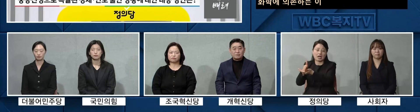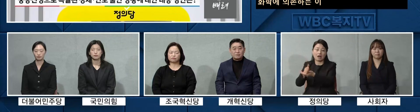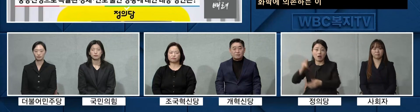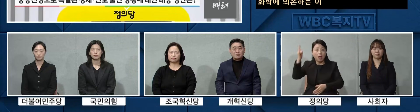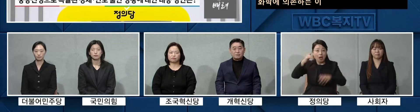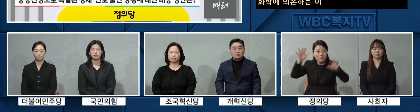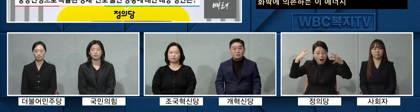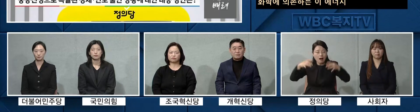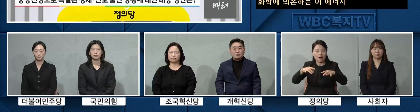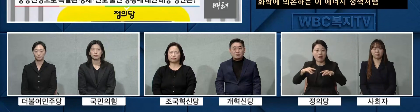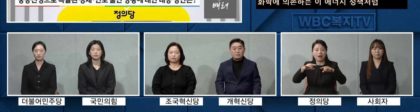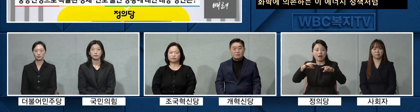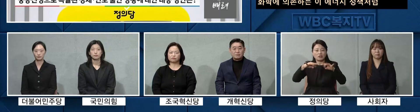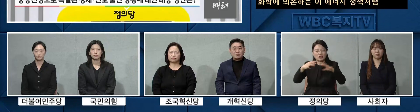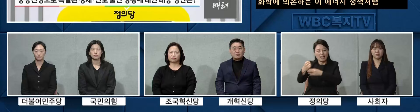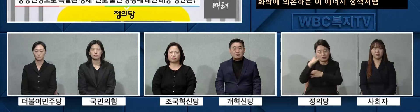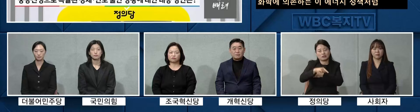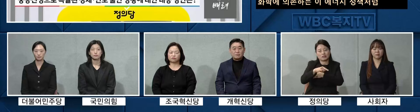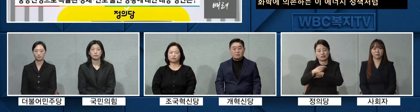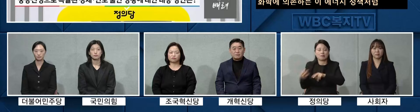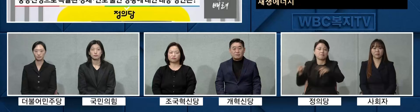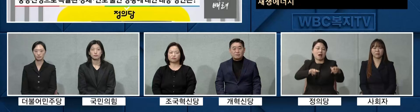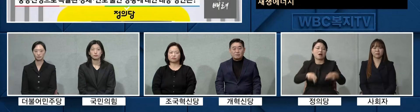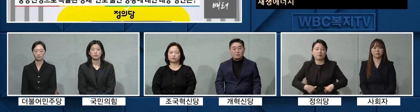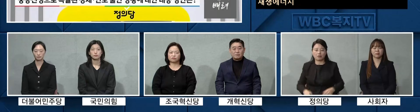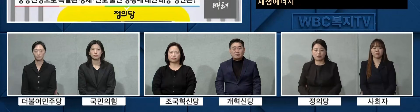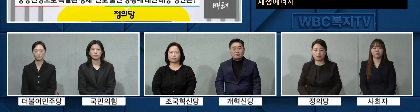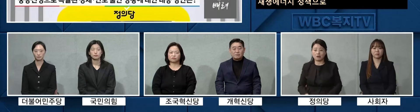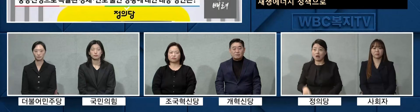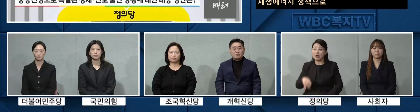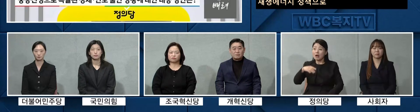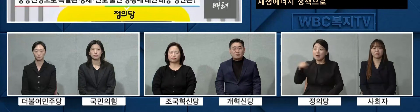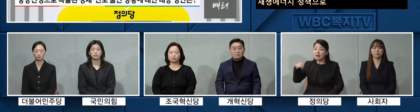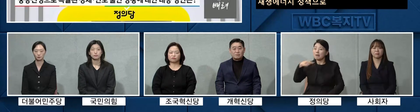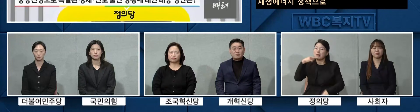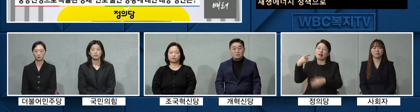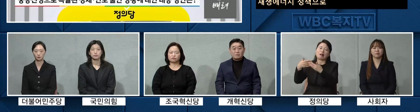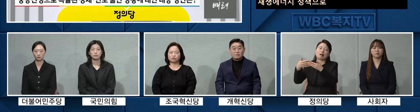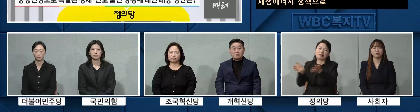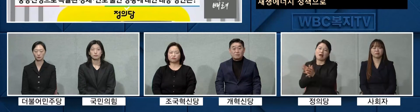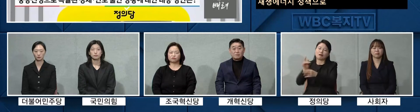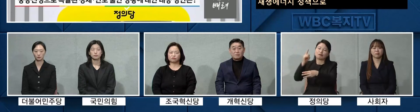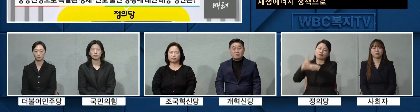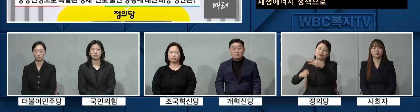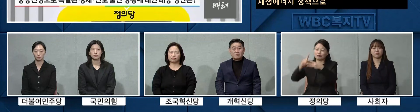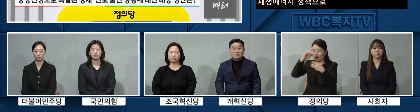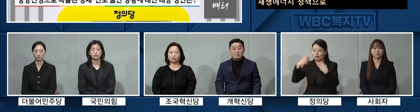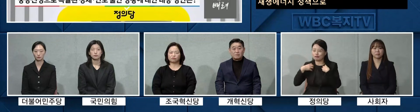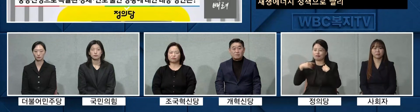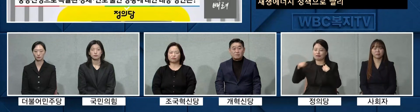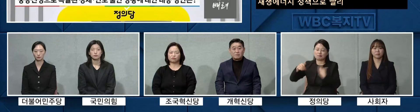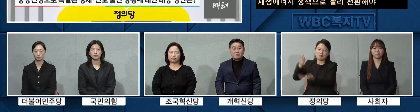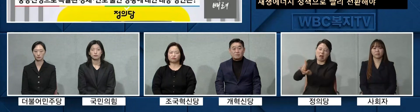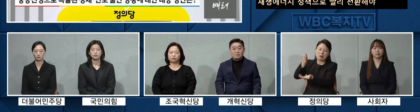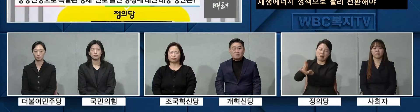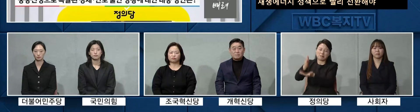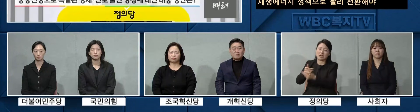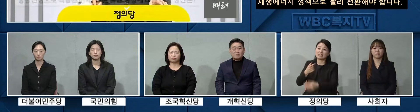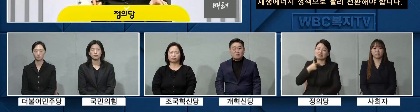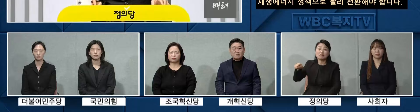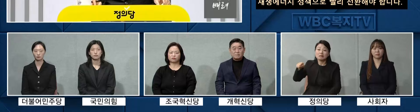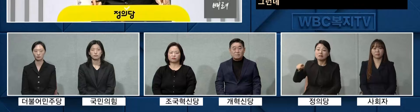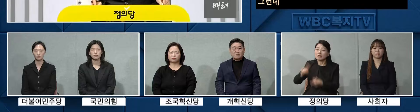정책으로 빨리 전환해야 됩니다. 그런데 국민의힘 윤석열 정부가 후퇴시켰습니다. 이 부분에 대해서 임정덕 의원이 답변하셔야